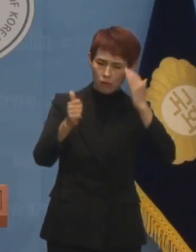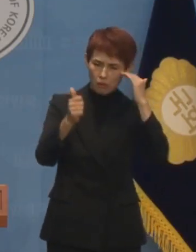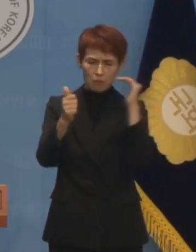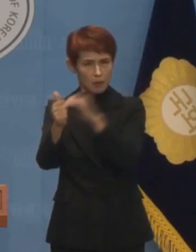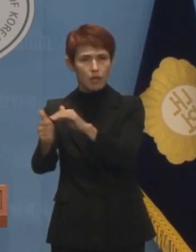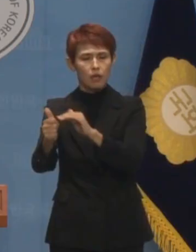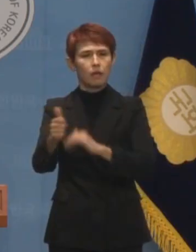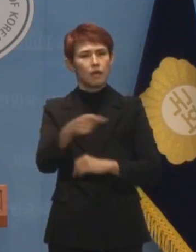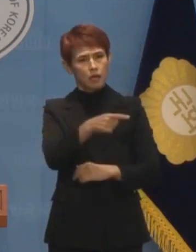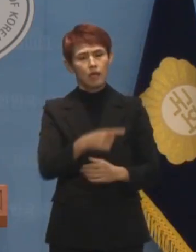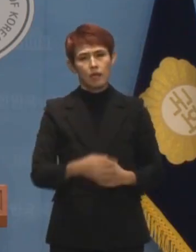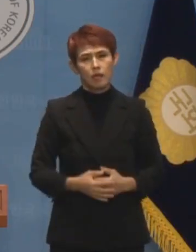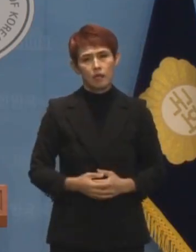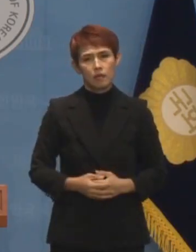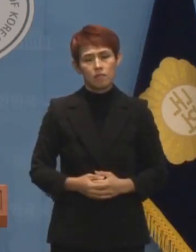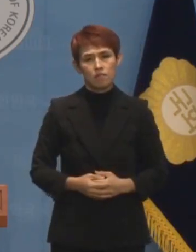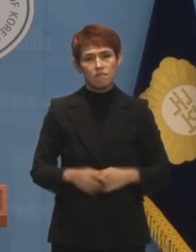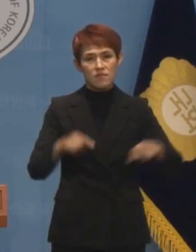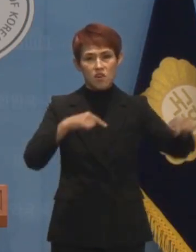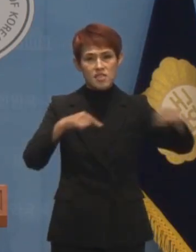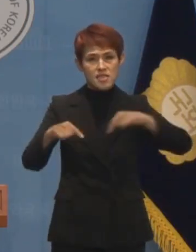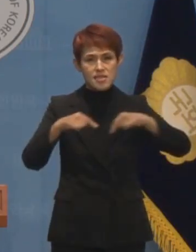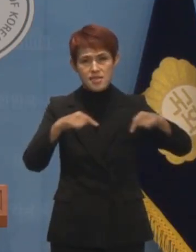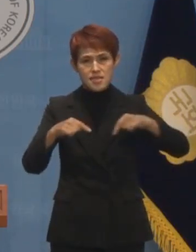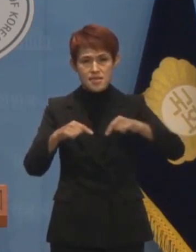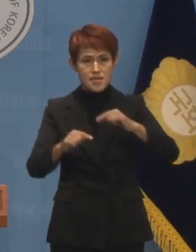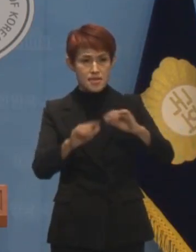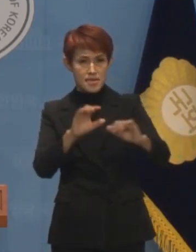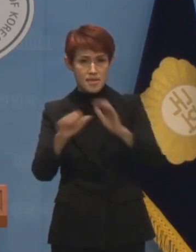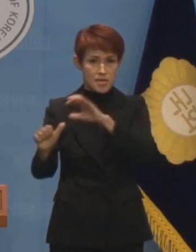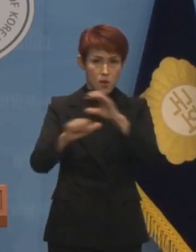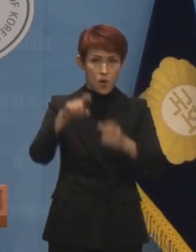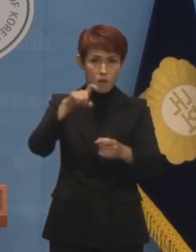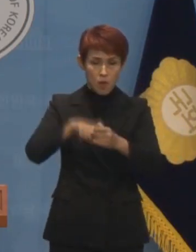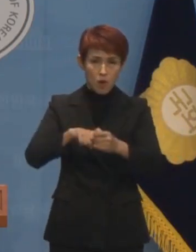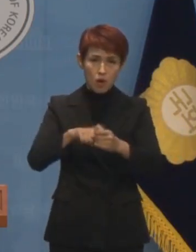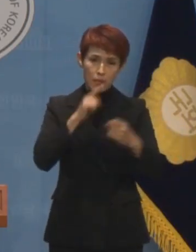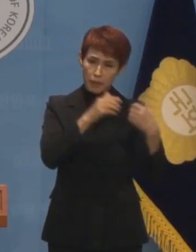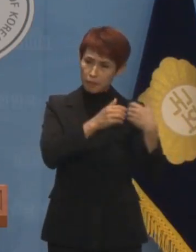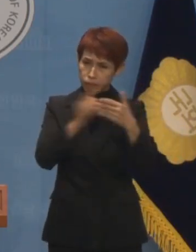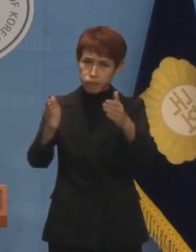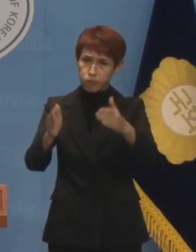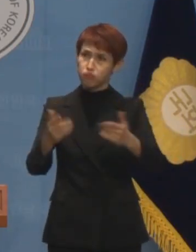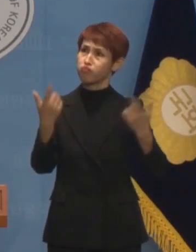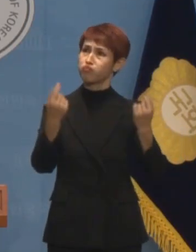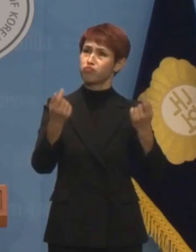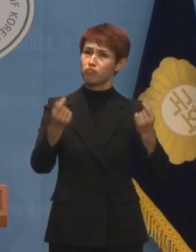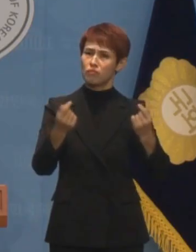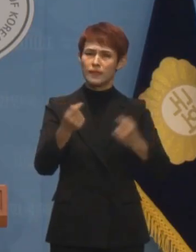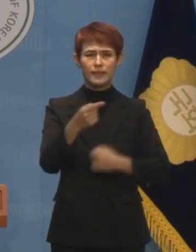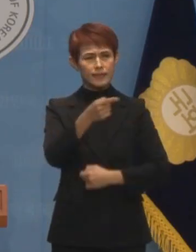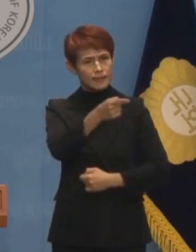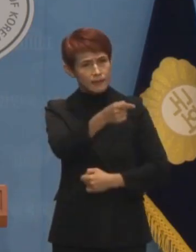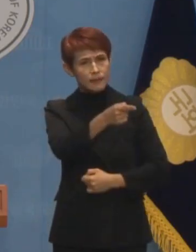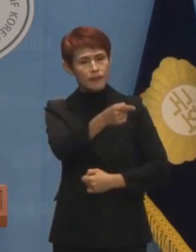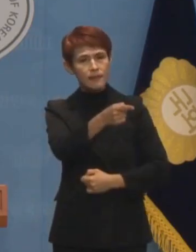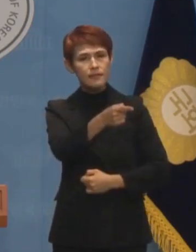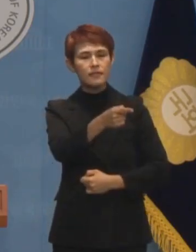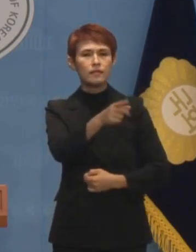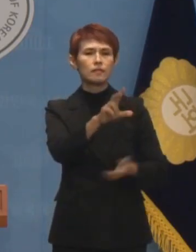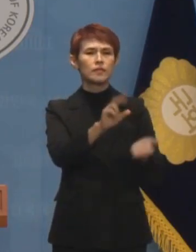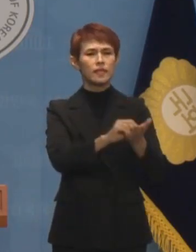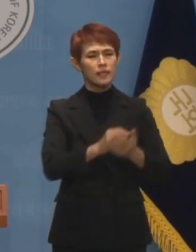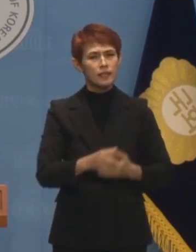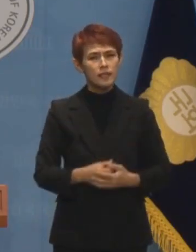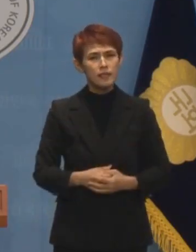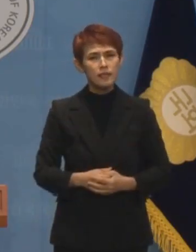말았습니다. 정치적 이득을 위해서라면 반인륜적 망발쯤은 아무렇지도 않다는 발상인